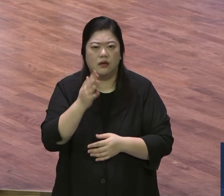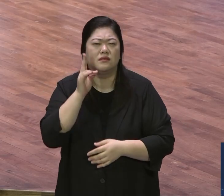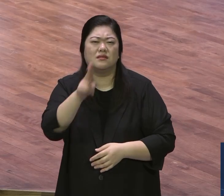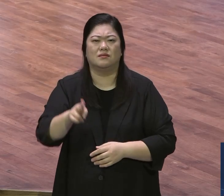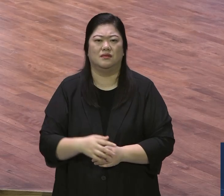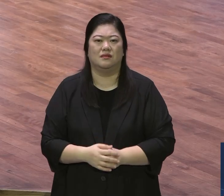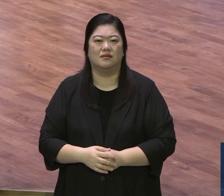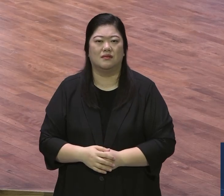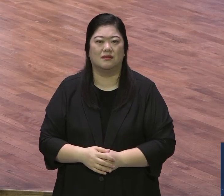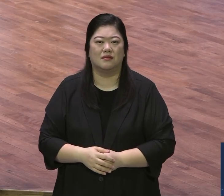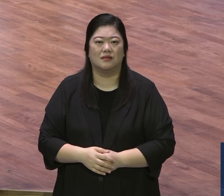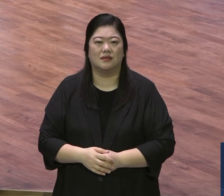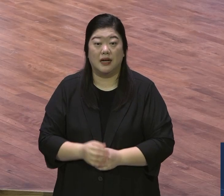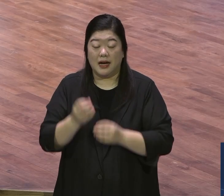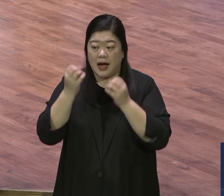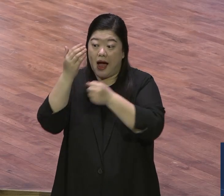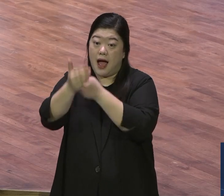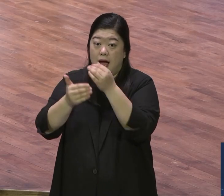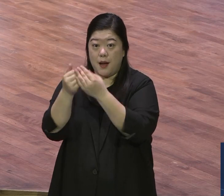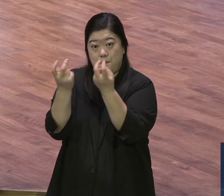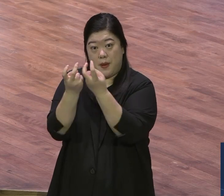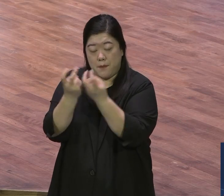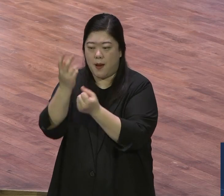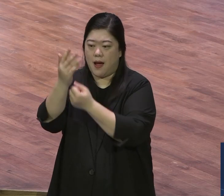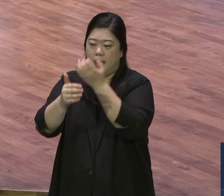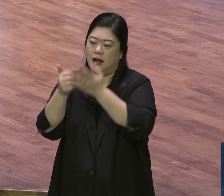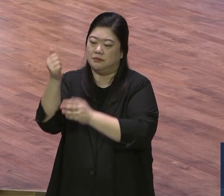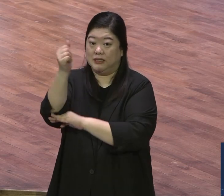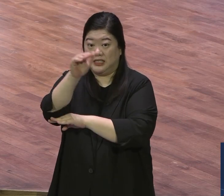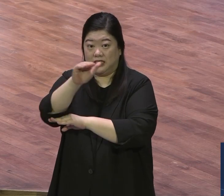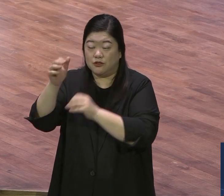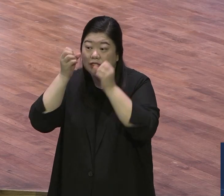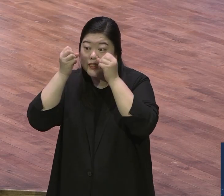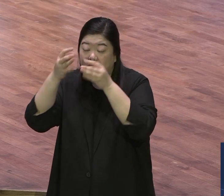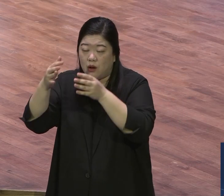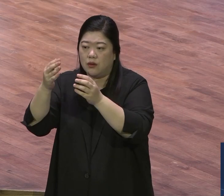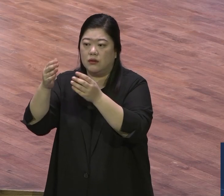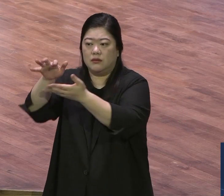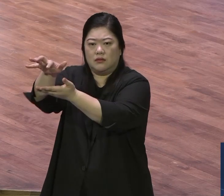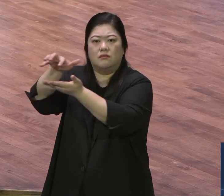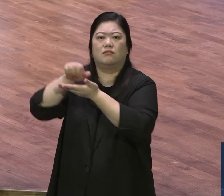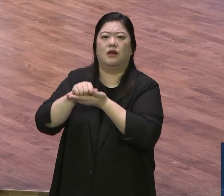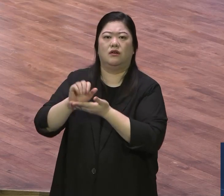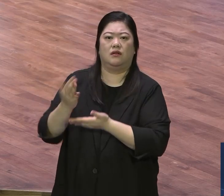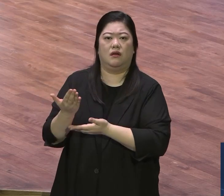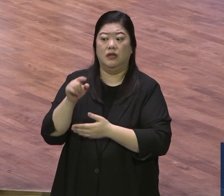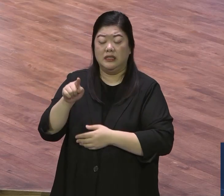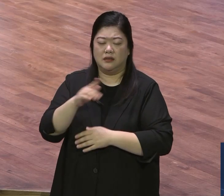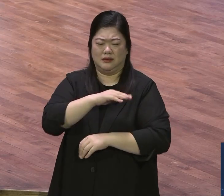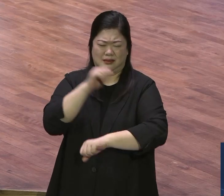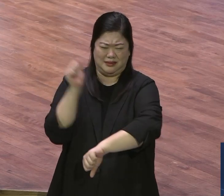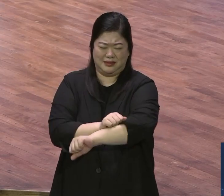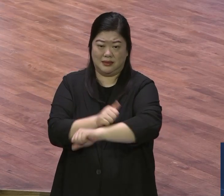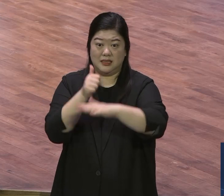삶의 기준을 딱 수용하고 이런 삶을 산 대표적인 인물이 누구예요 사도 바울이에요